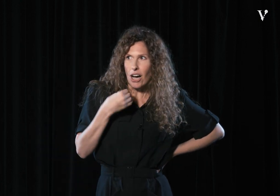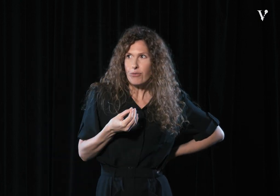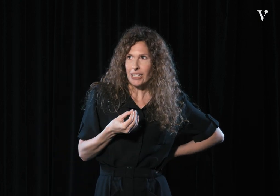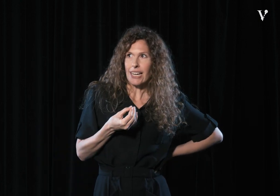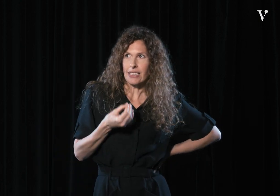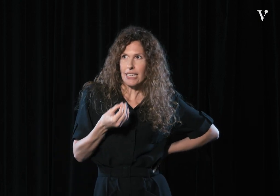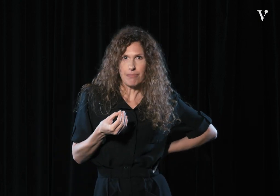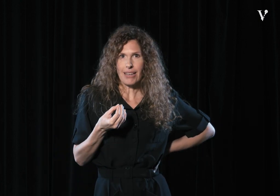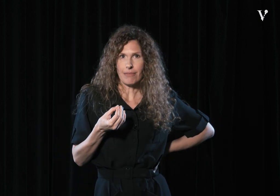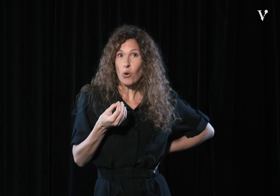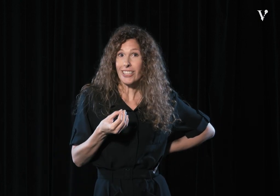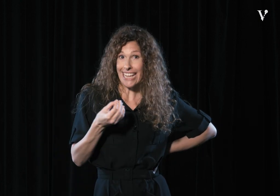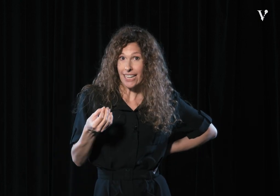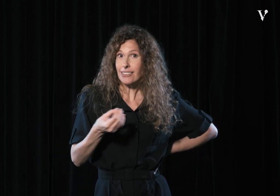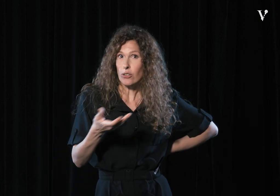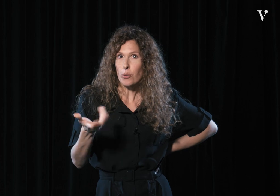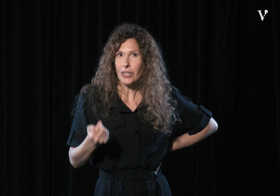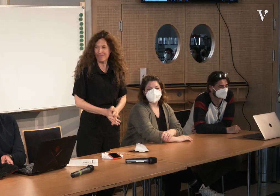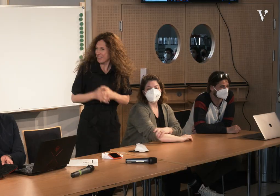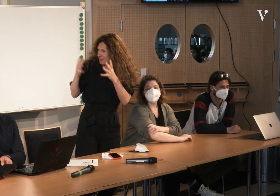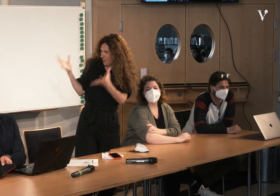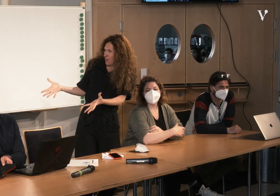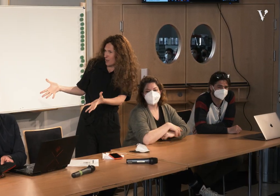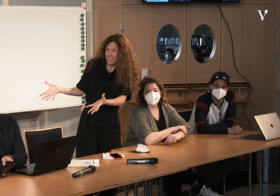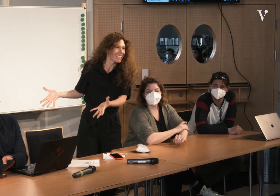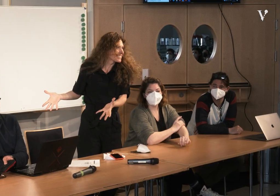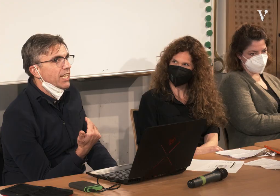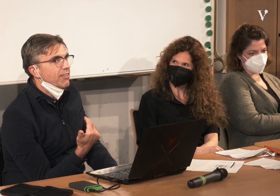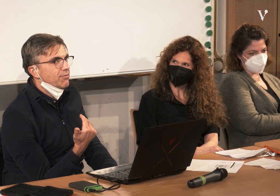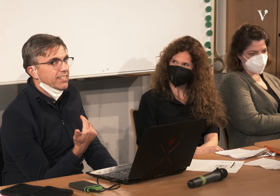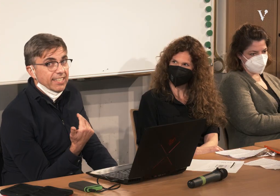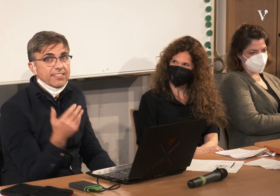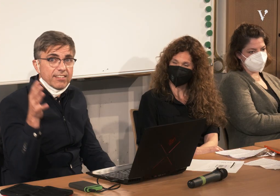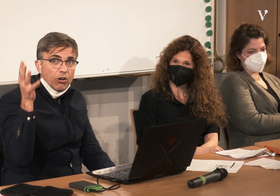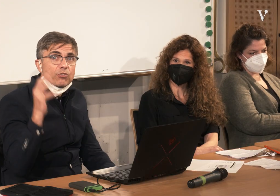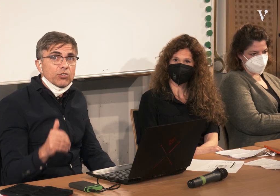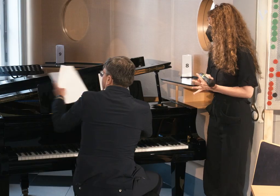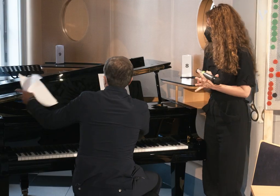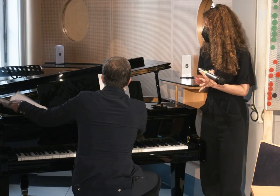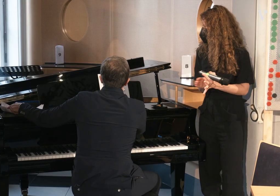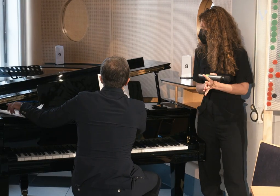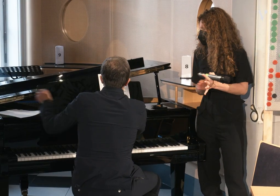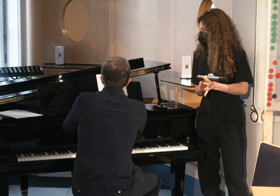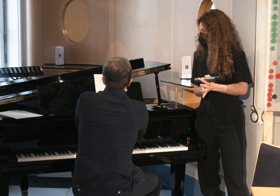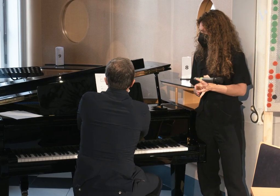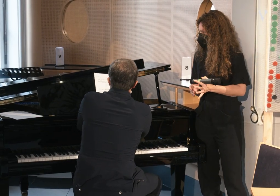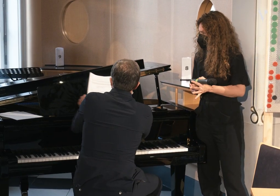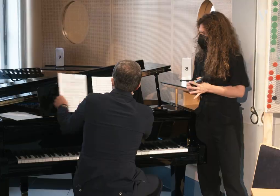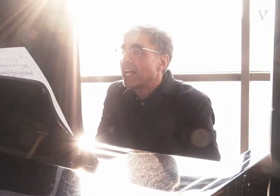Auftrag gegeben an Moritz Egger, der Komponist, um zu sehen, wo kann die Operette sich hin entwickeln in